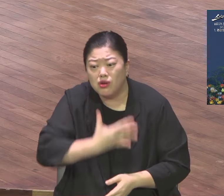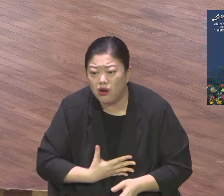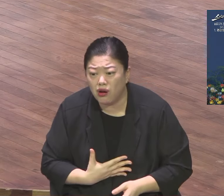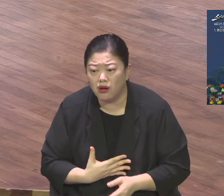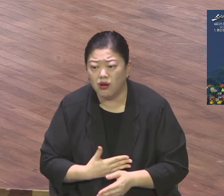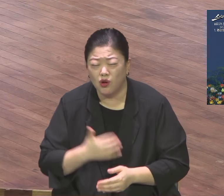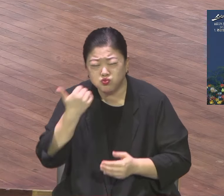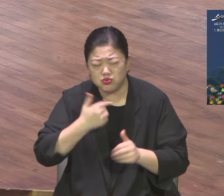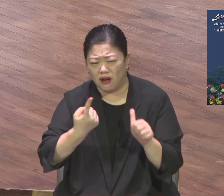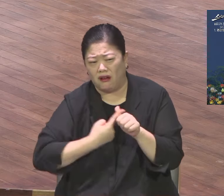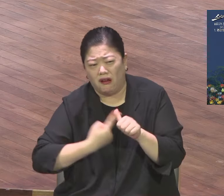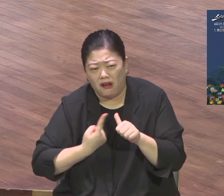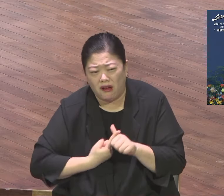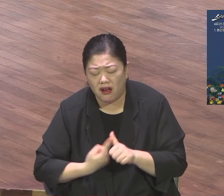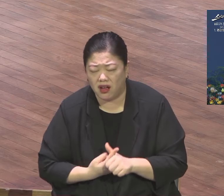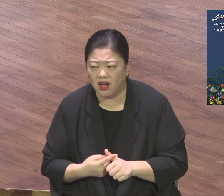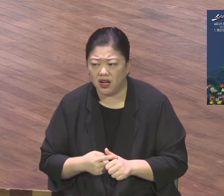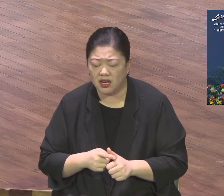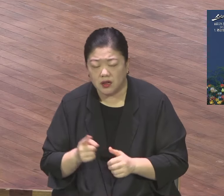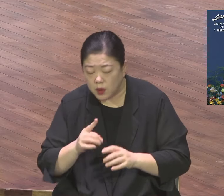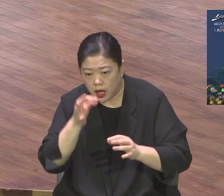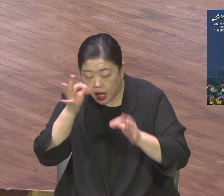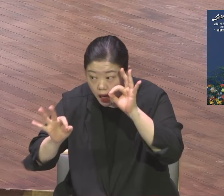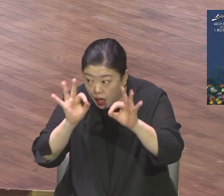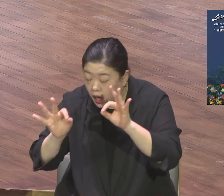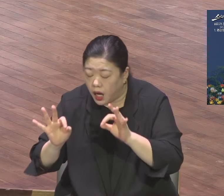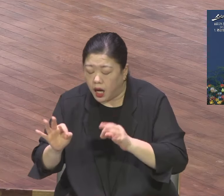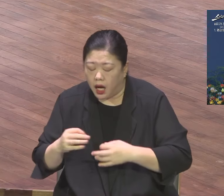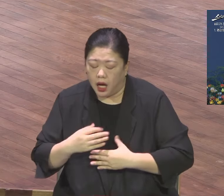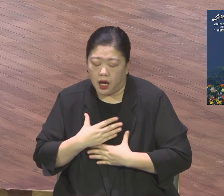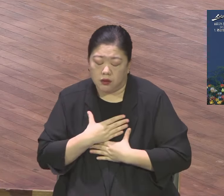양사방에 공격하는데 양사방은 어떻게 평안합니까?